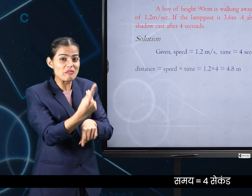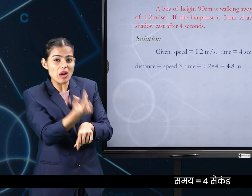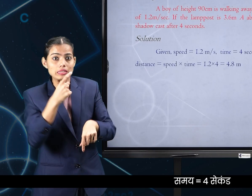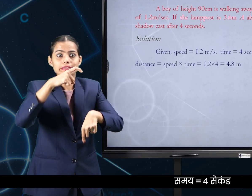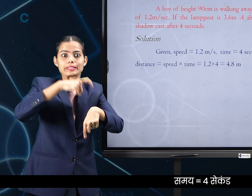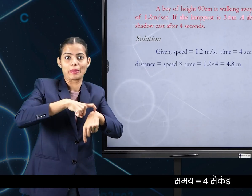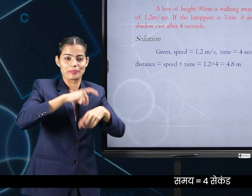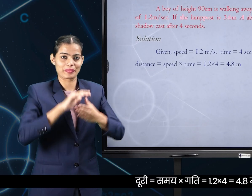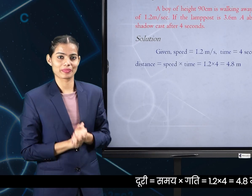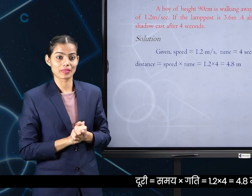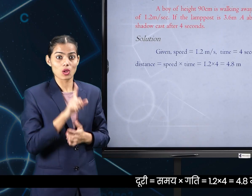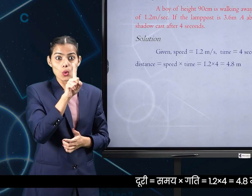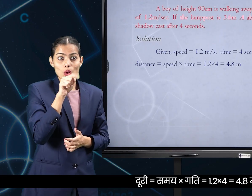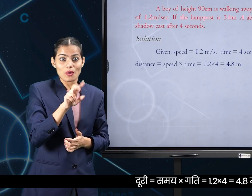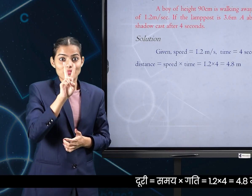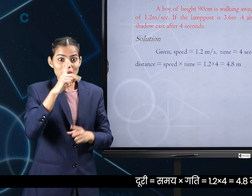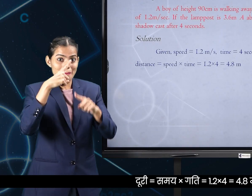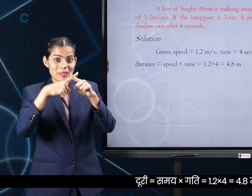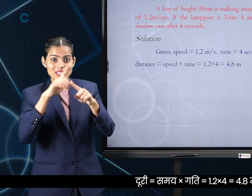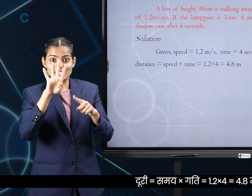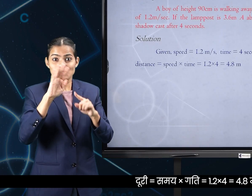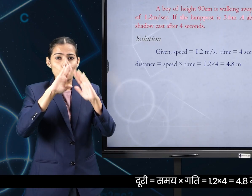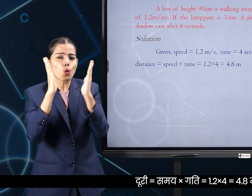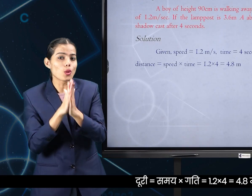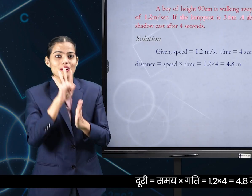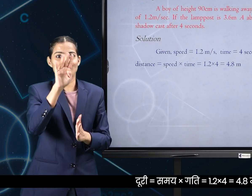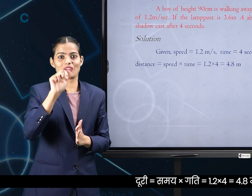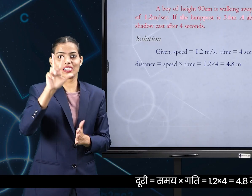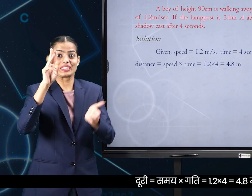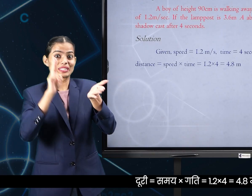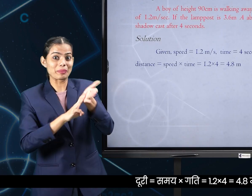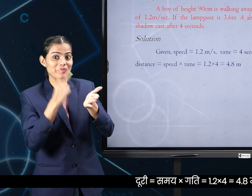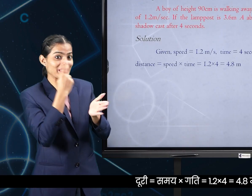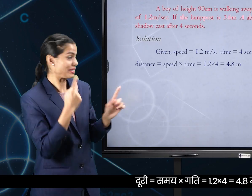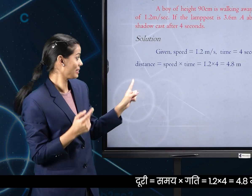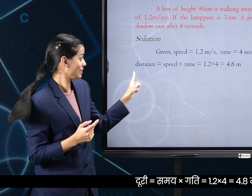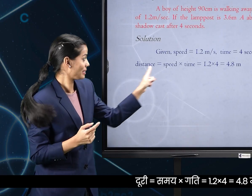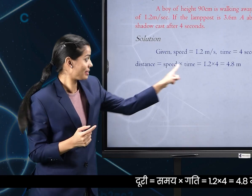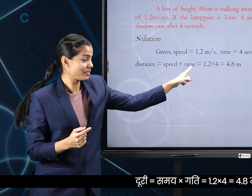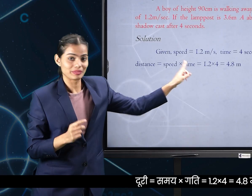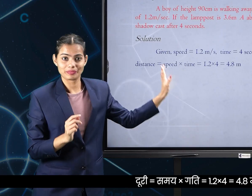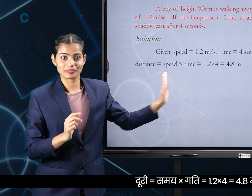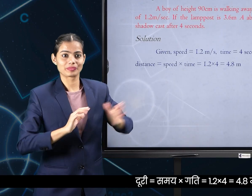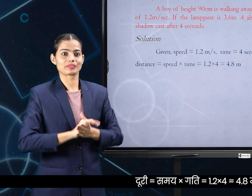सेकंड, दूरी इज इक्वल समय इंटू गति इज इक्वल 1.2 इंटू 4 इज